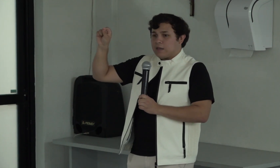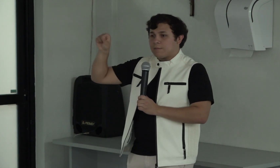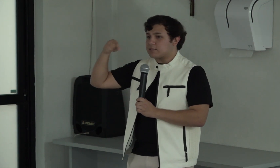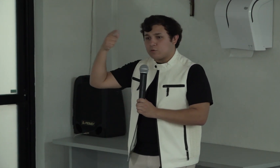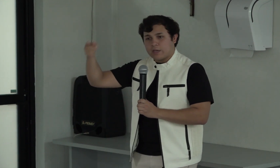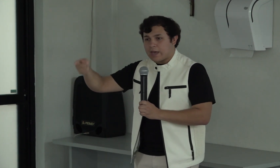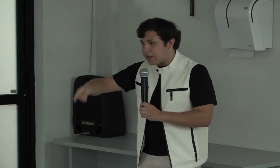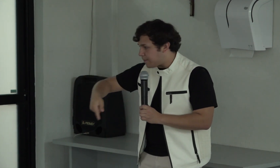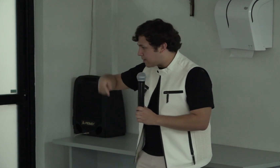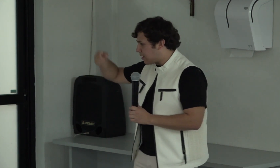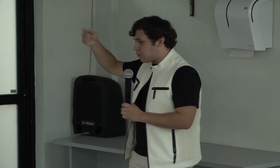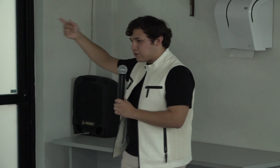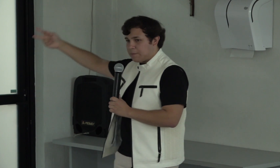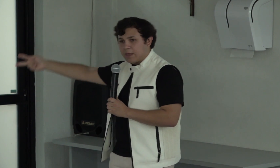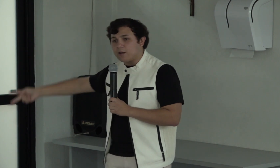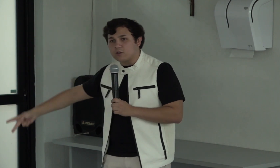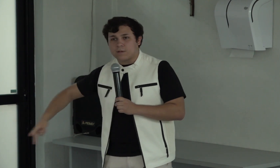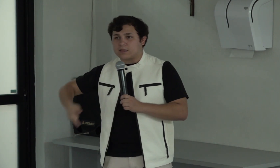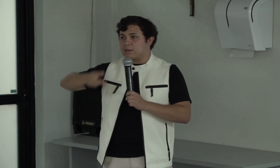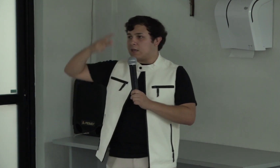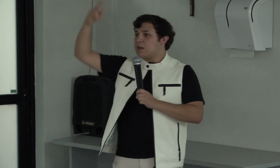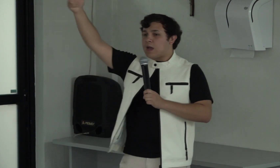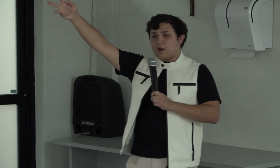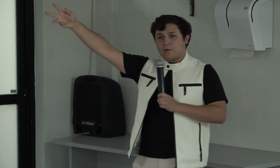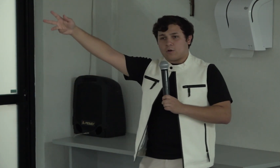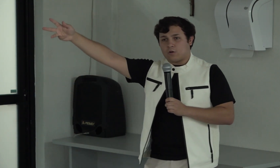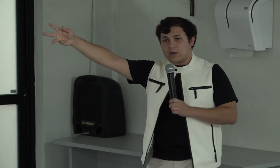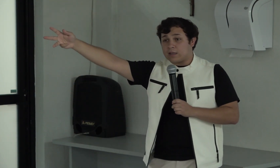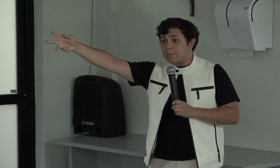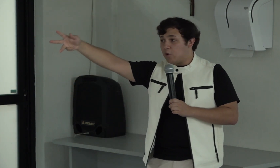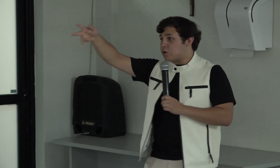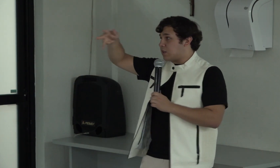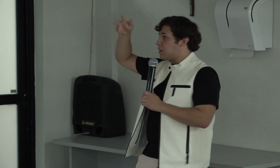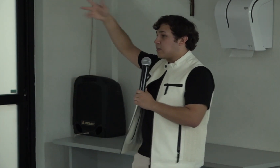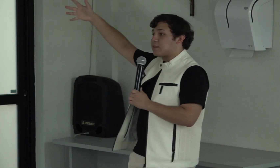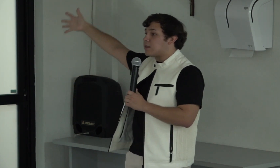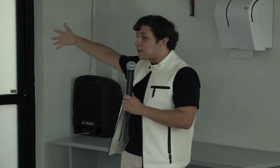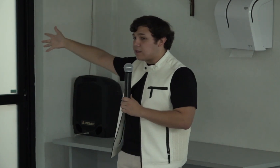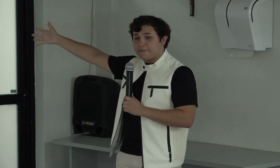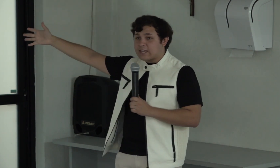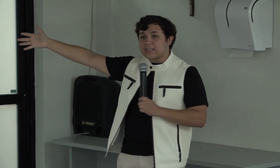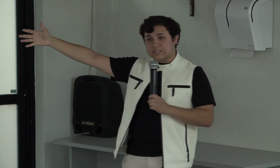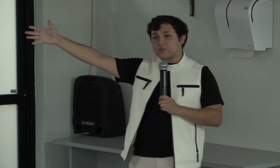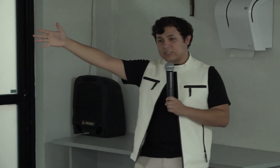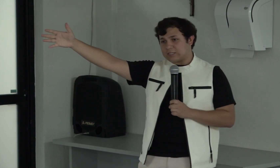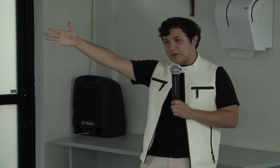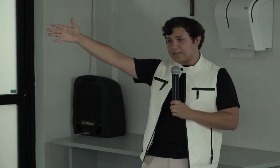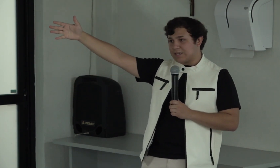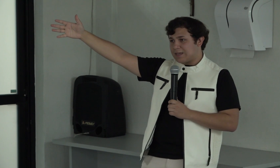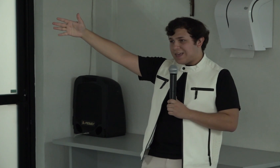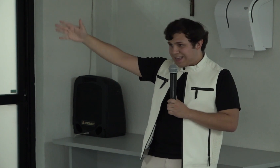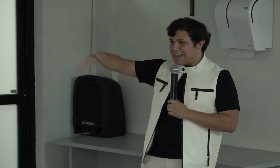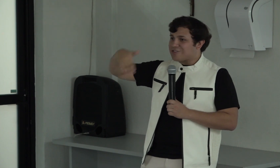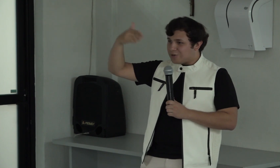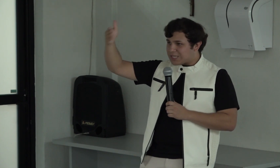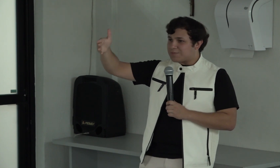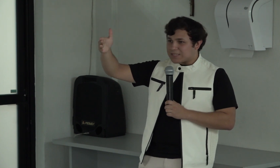él va a estudiar, va a estar con amigos, va a tener a lo mejor el deporte, etcétera. Hay diferentes asociaciones. Y entonces va a ser